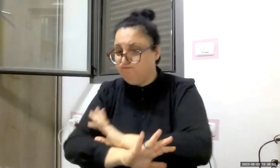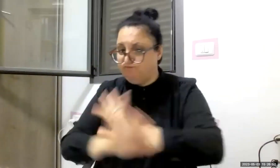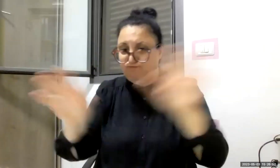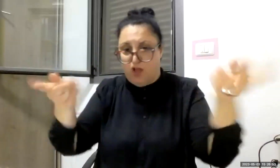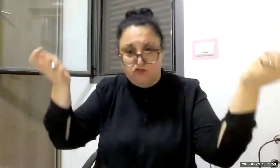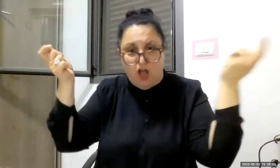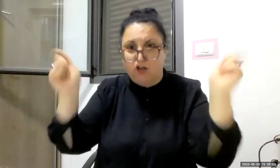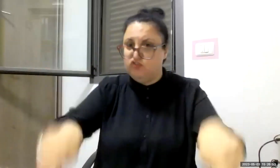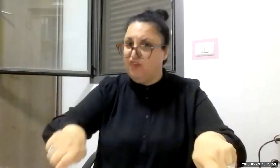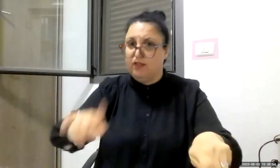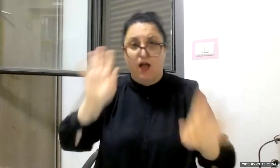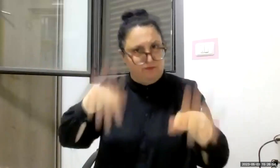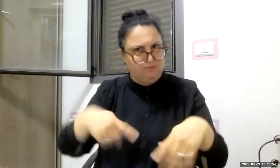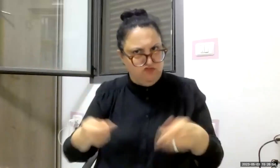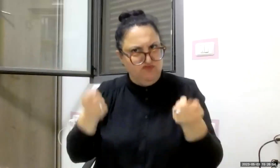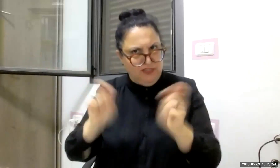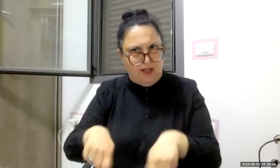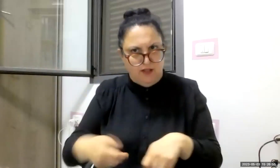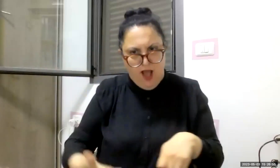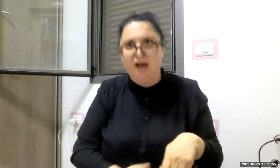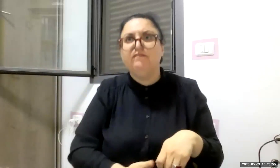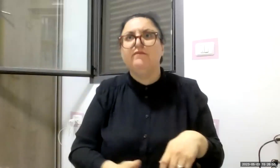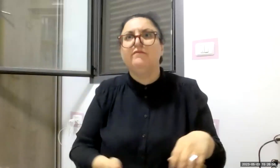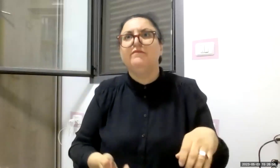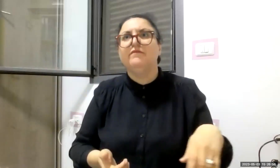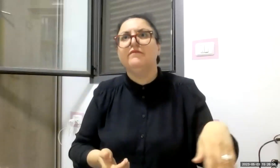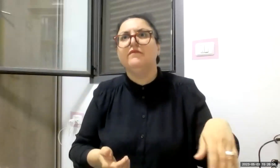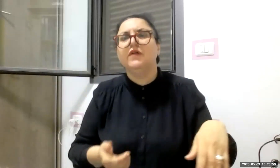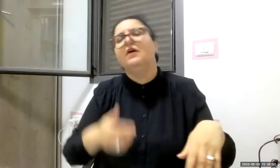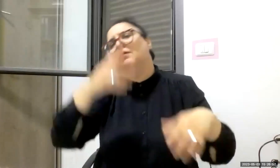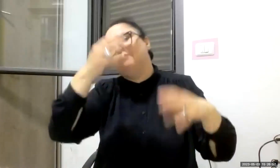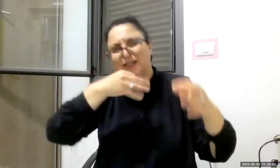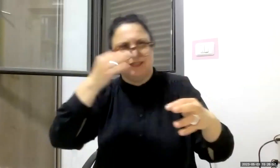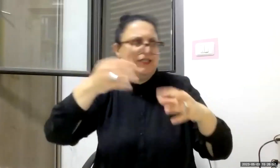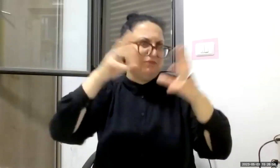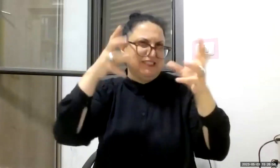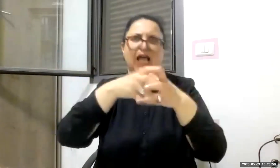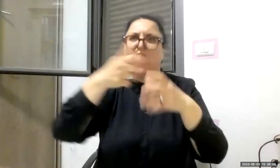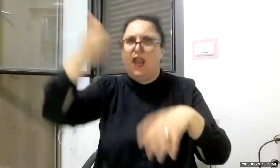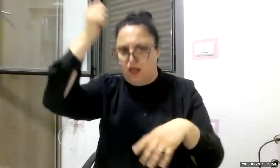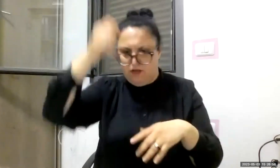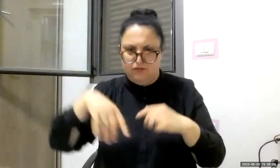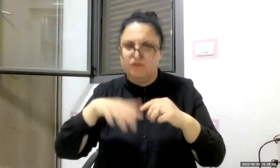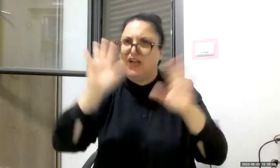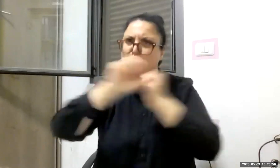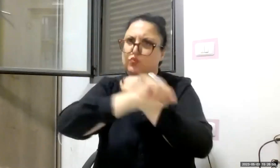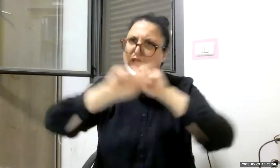כניסה של... כניסה של מי? הם מנעו כניסה של מרצים